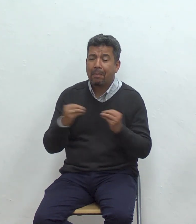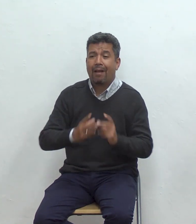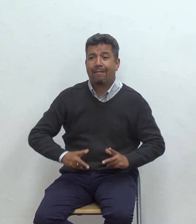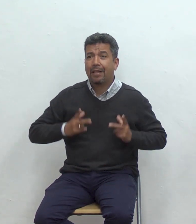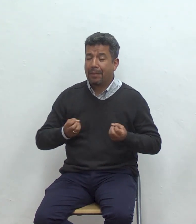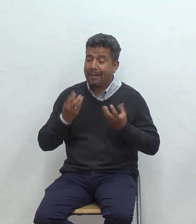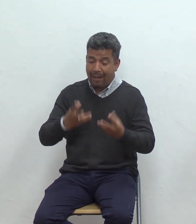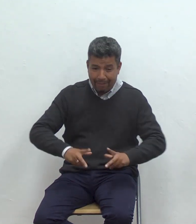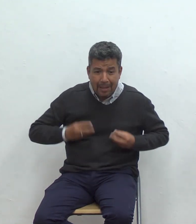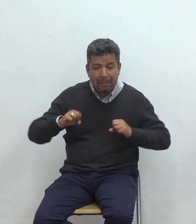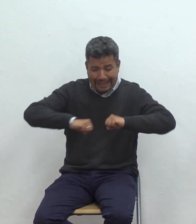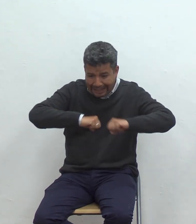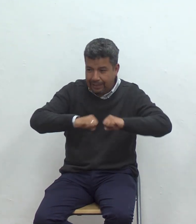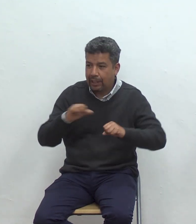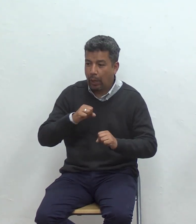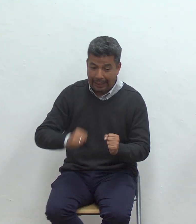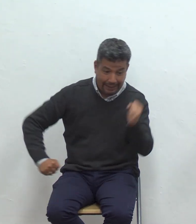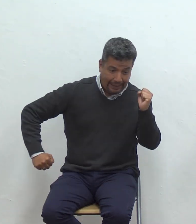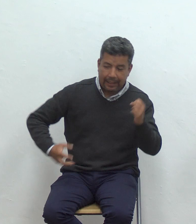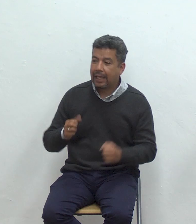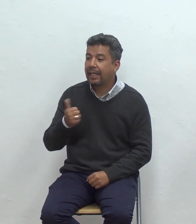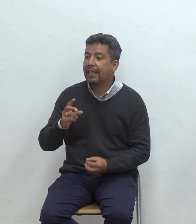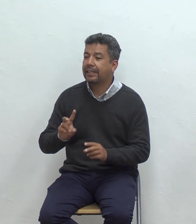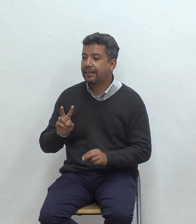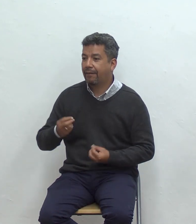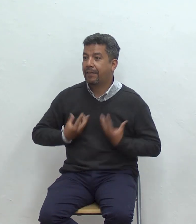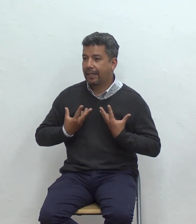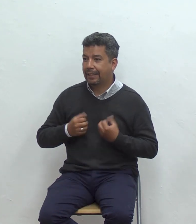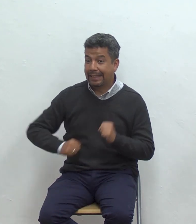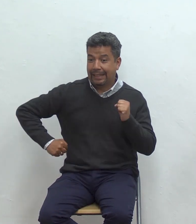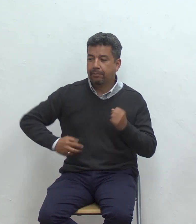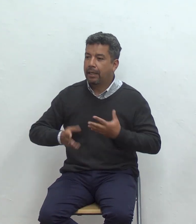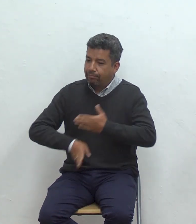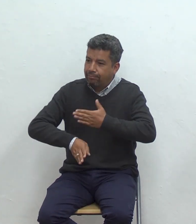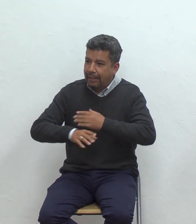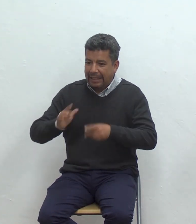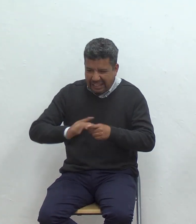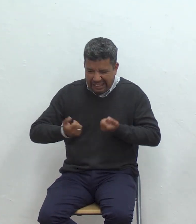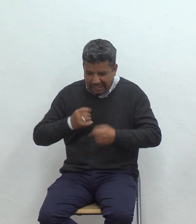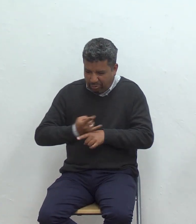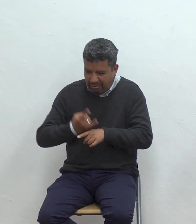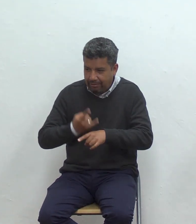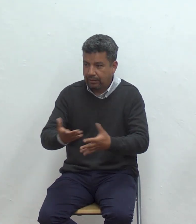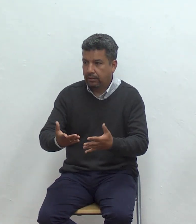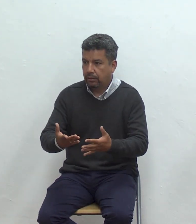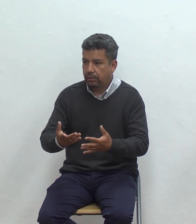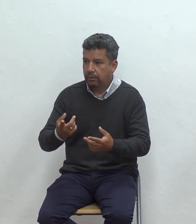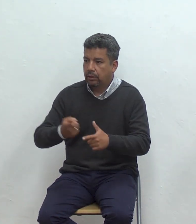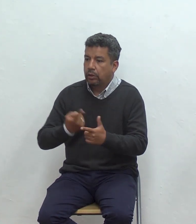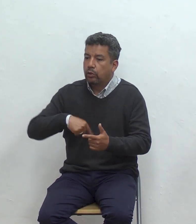darle más vidas. Sí, como Mario Bros, queremos 10 vidas por lo menos para gastarlas ahí. Entonces nosotros